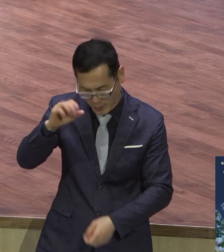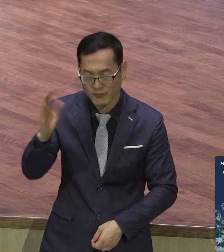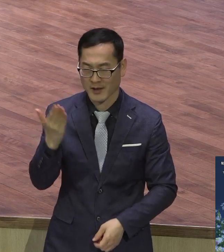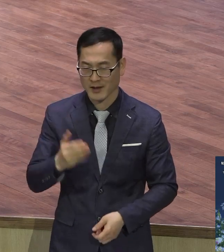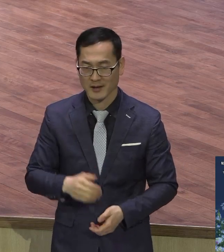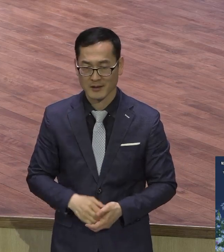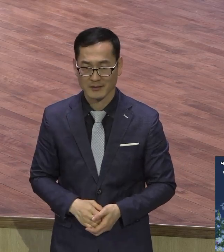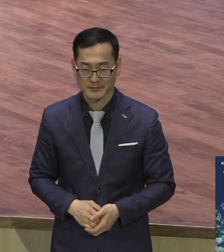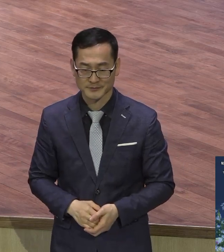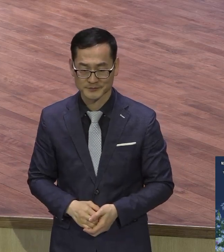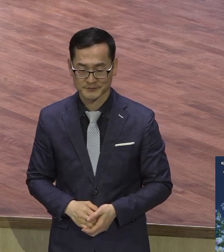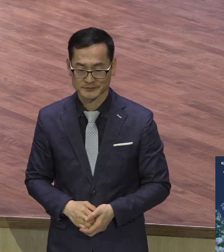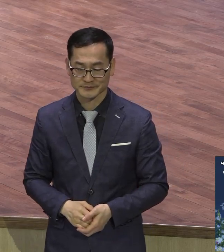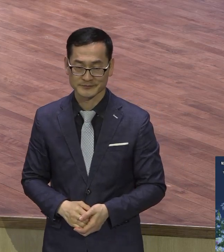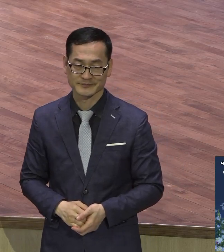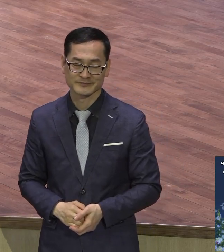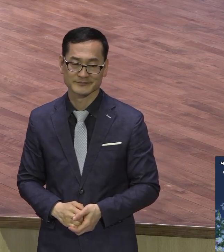오래 살아면 뭐 할 거예요?